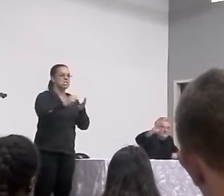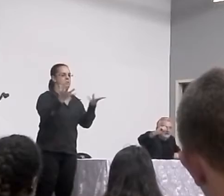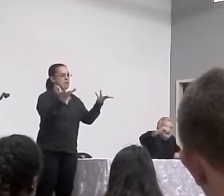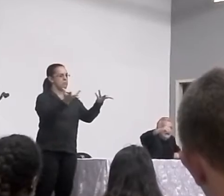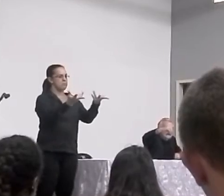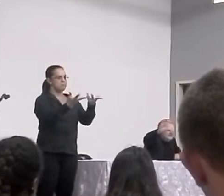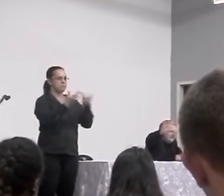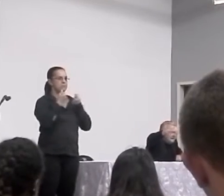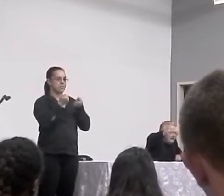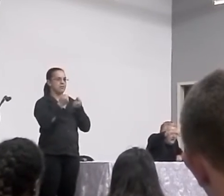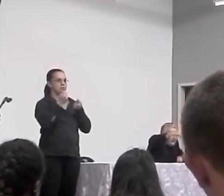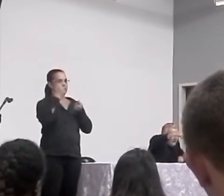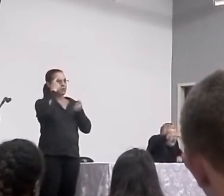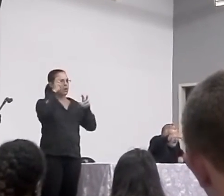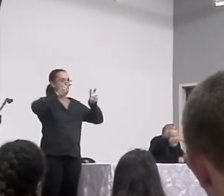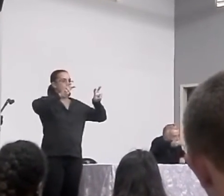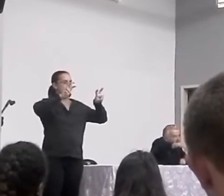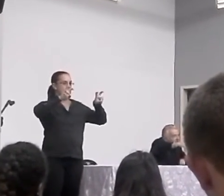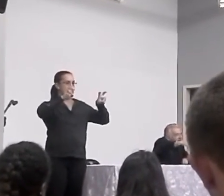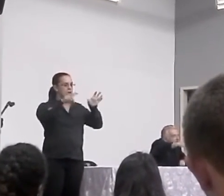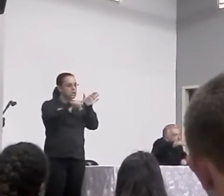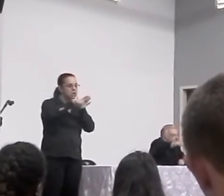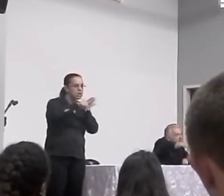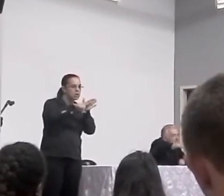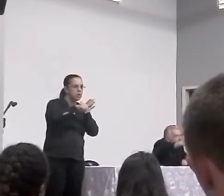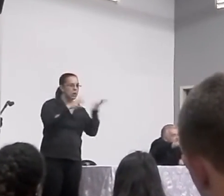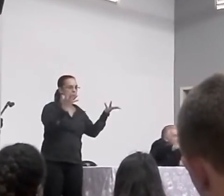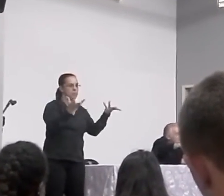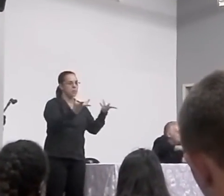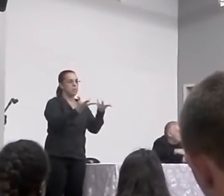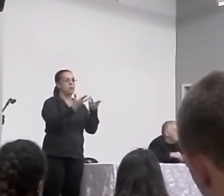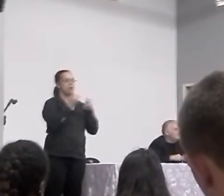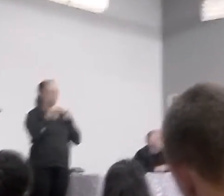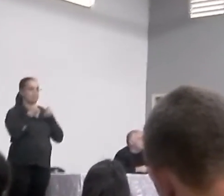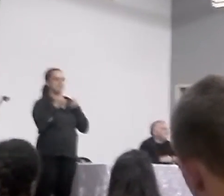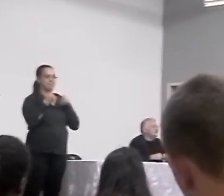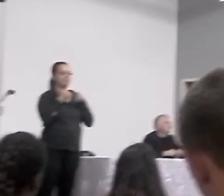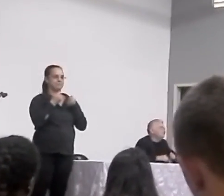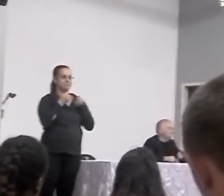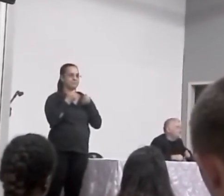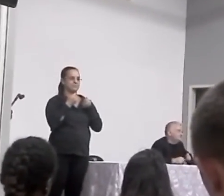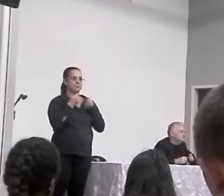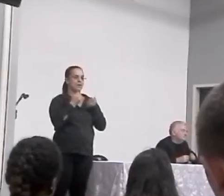marginal. E ser, isto vai ser o começo da sua experiência de